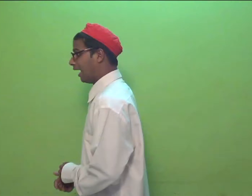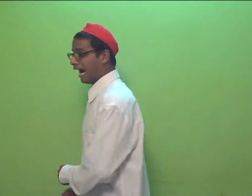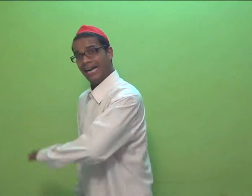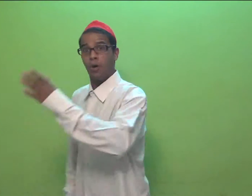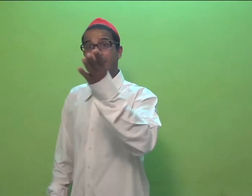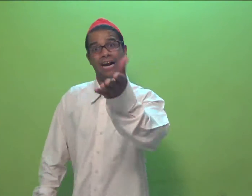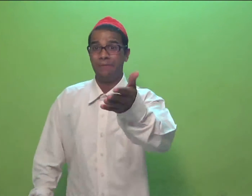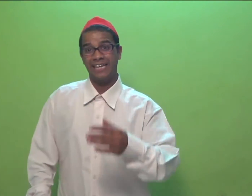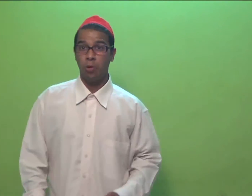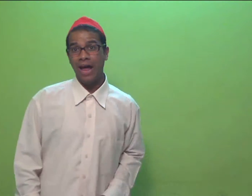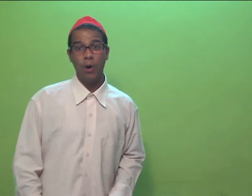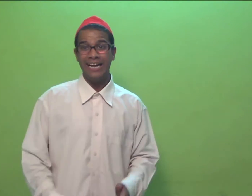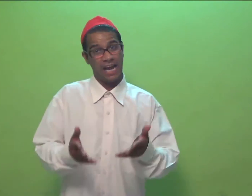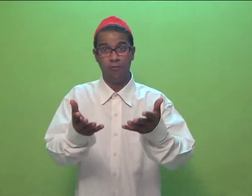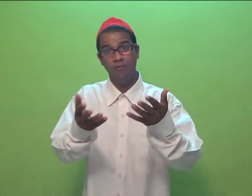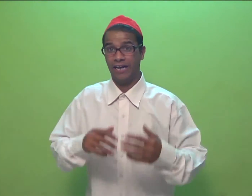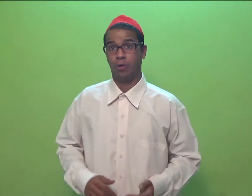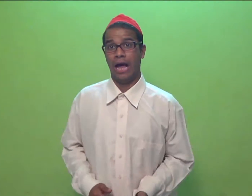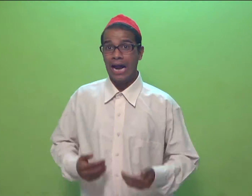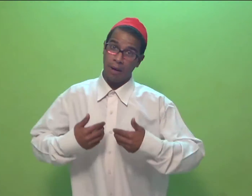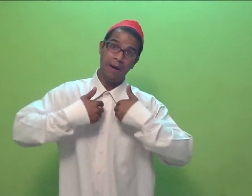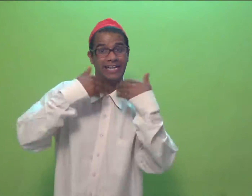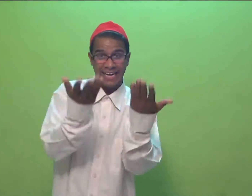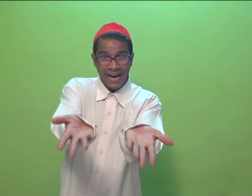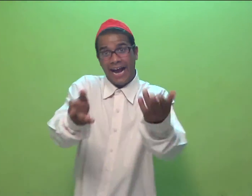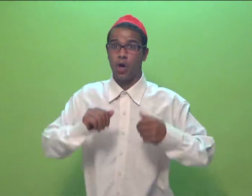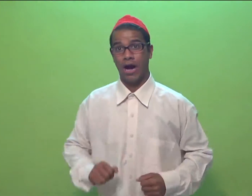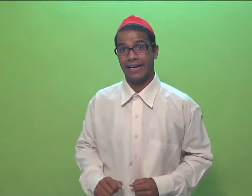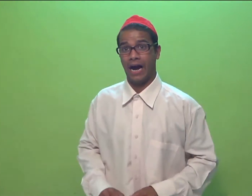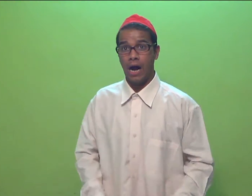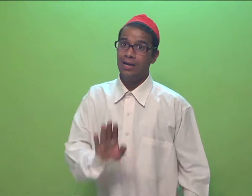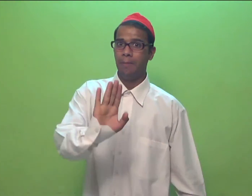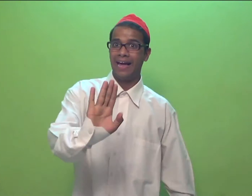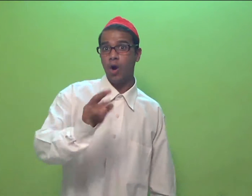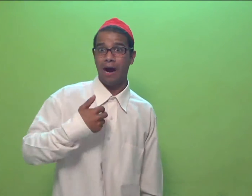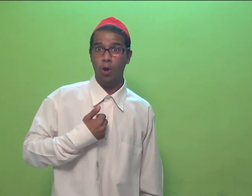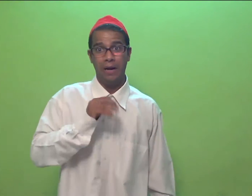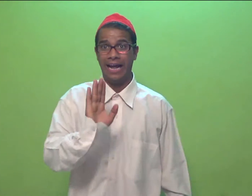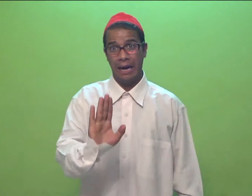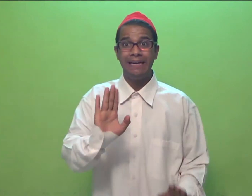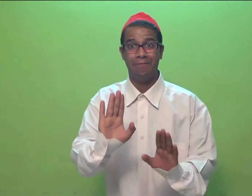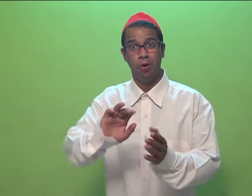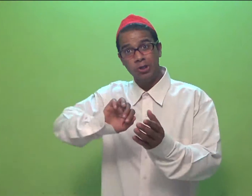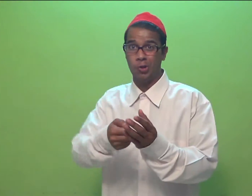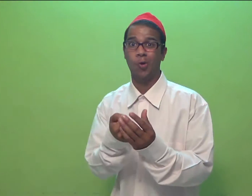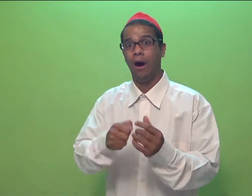अर्जा तब इनकम टेक्श वोड़ा और टेलफूर प्रेक्श वोड़ा, तब मेरा चलाइन काई को कर लेगा तो मेरे को बारू मेरा नाव टेमूर स्क्रूु